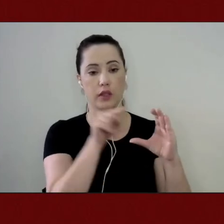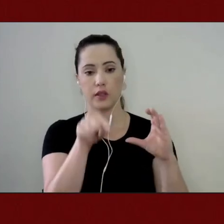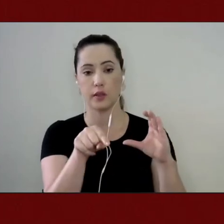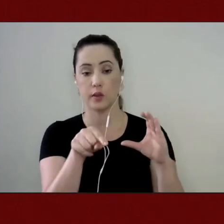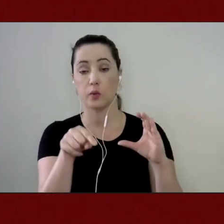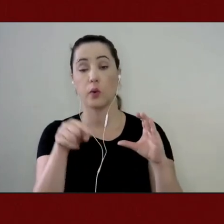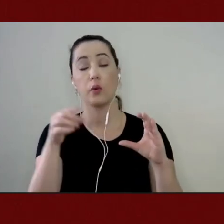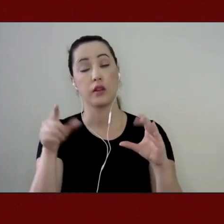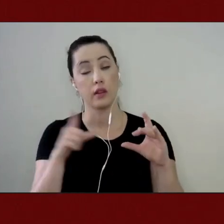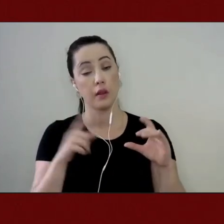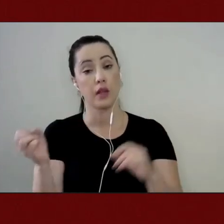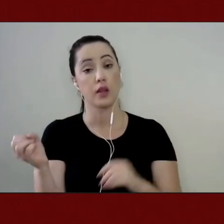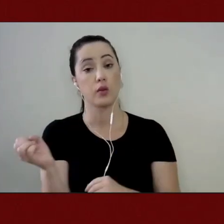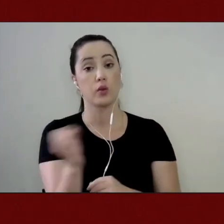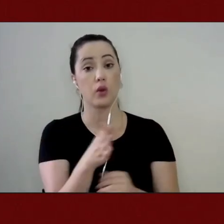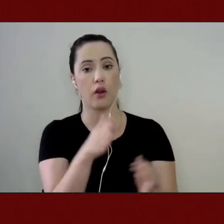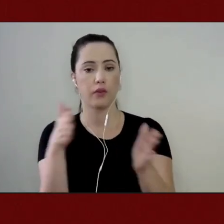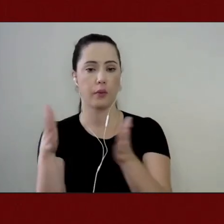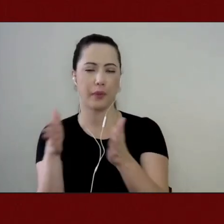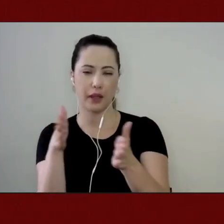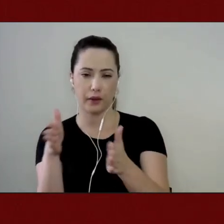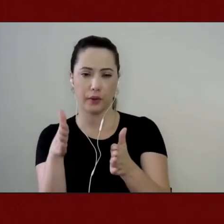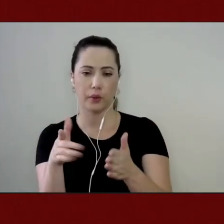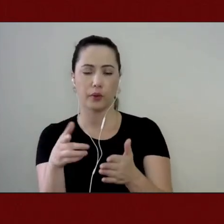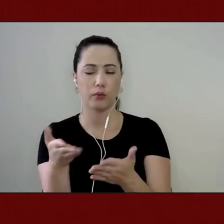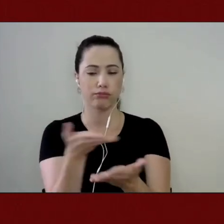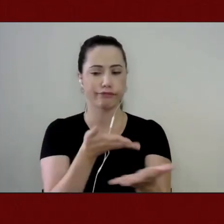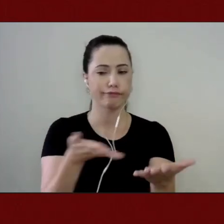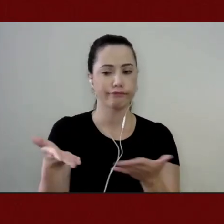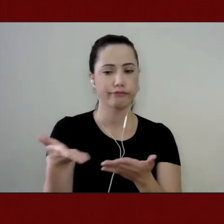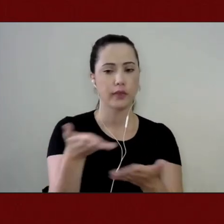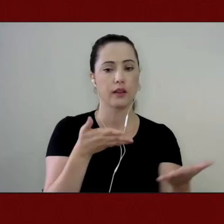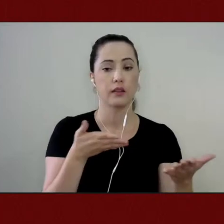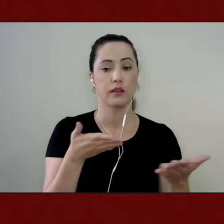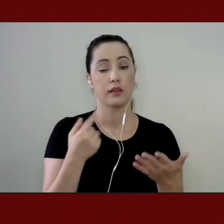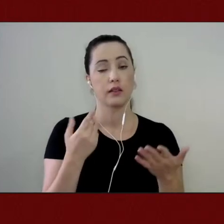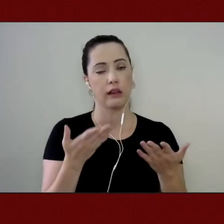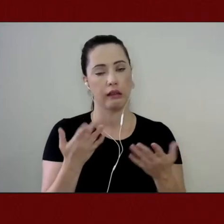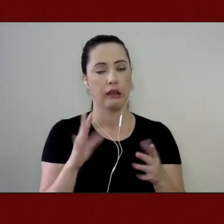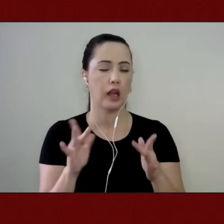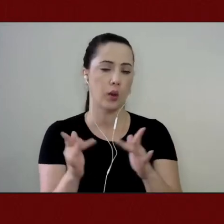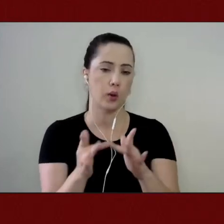marcada por articulações e conflitos. Né?